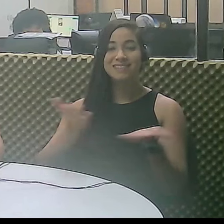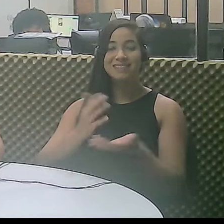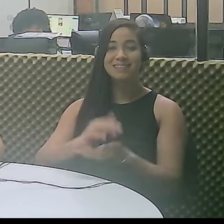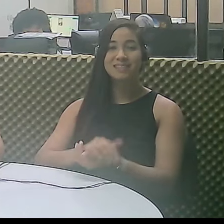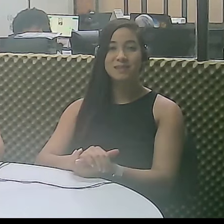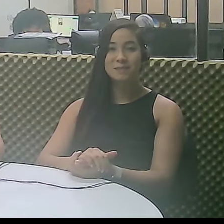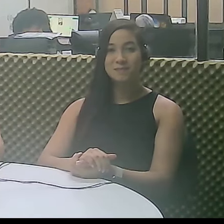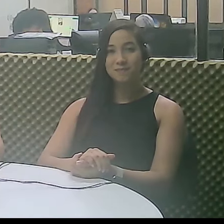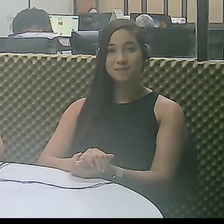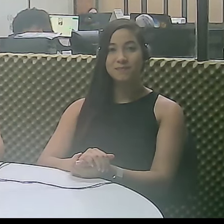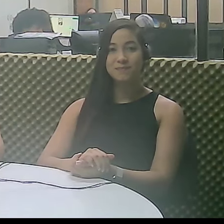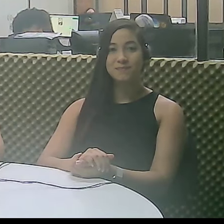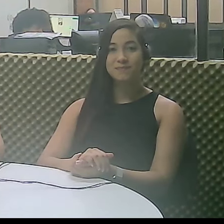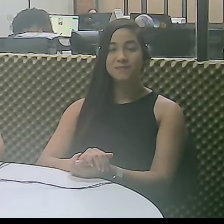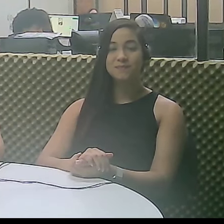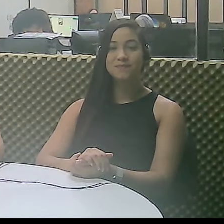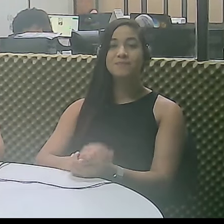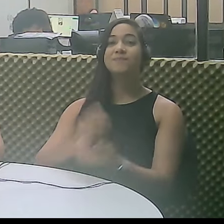hoje.